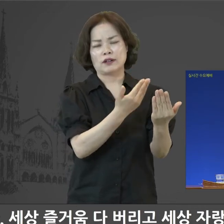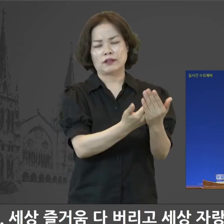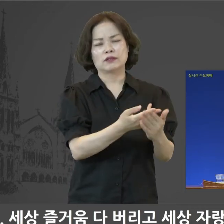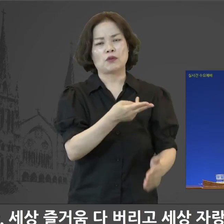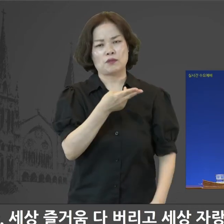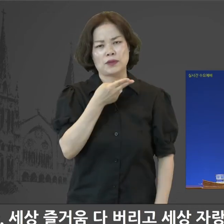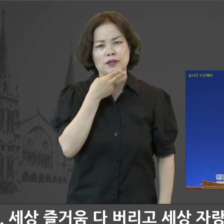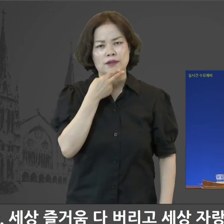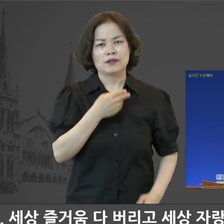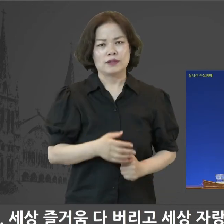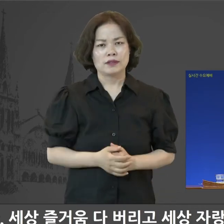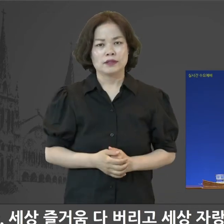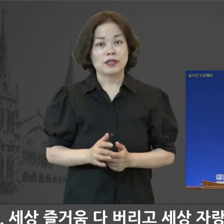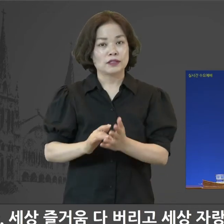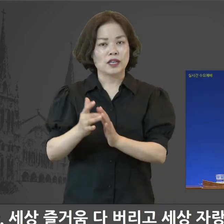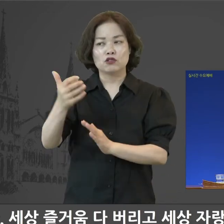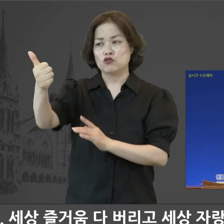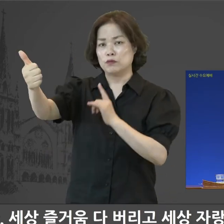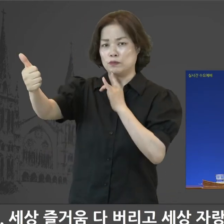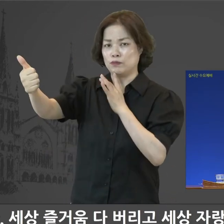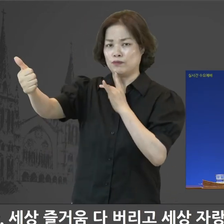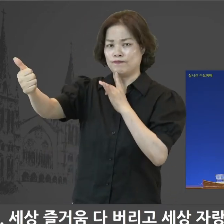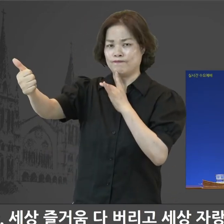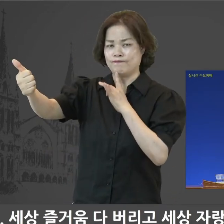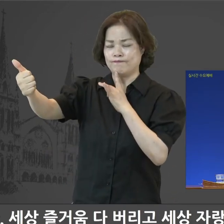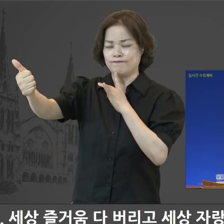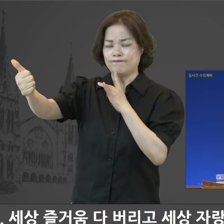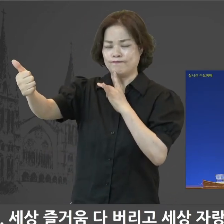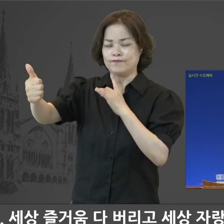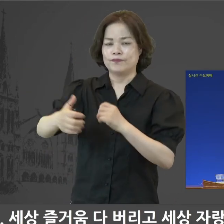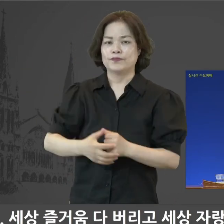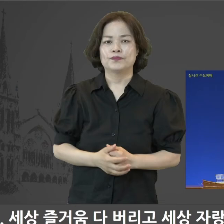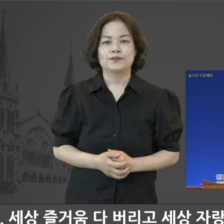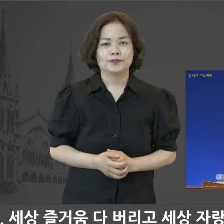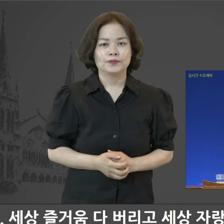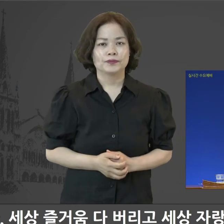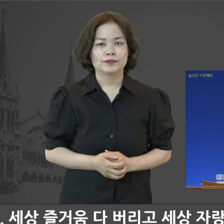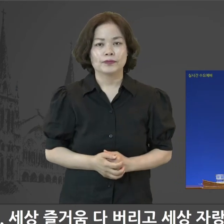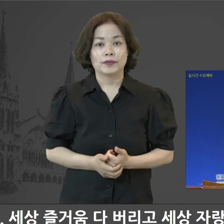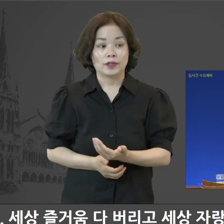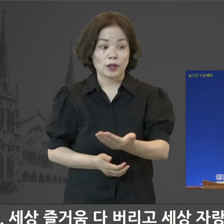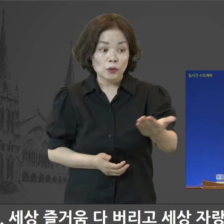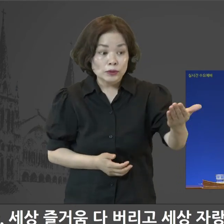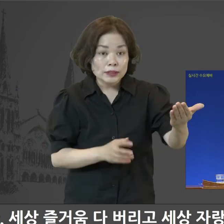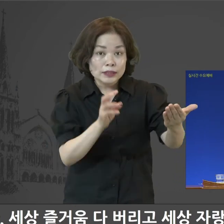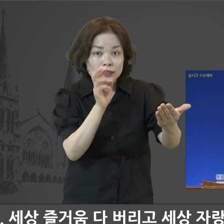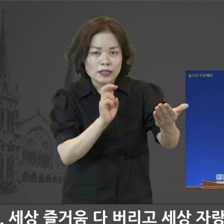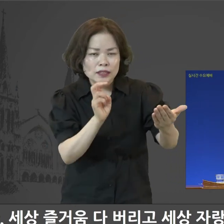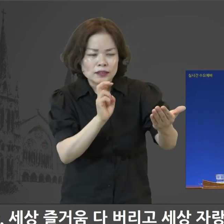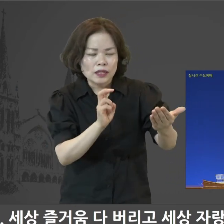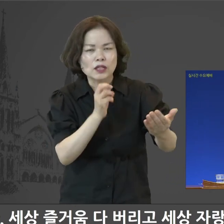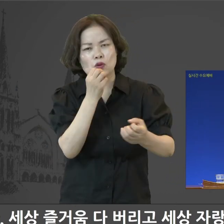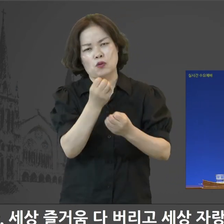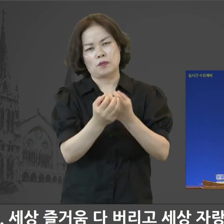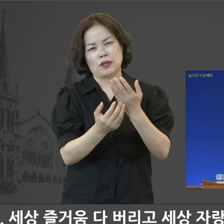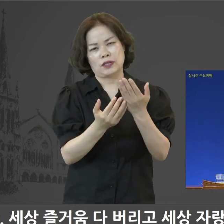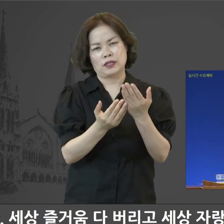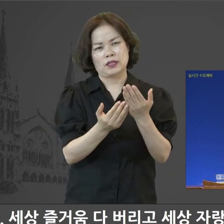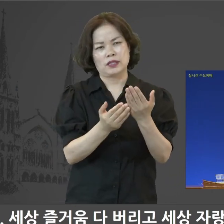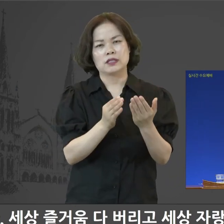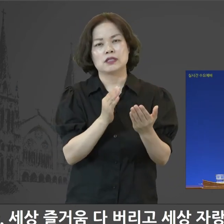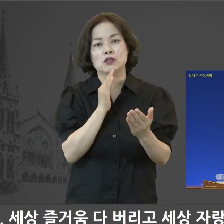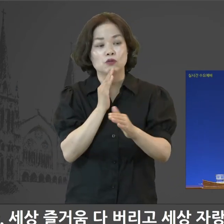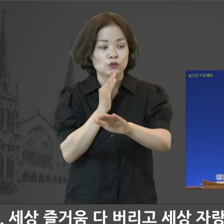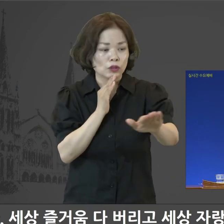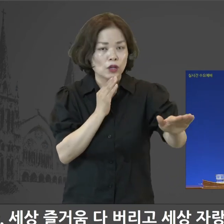없네. 예수밖에는 없네. 여러분, 이 찬양의 고백이